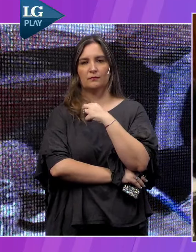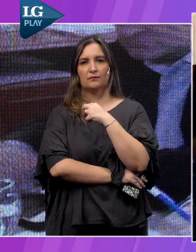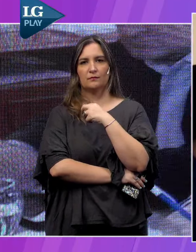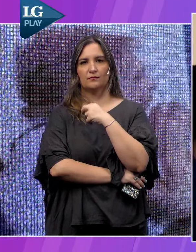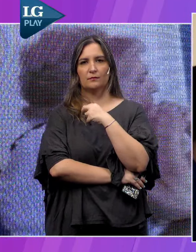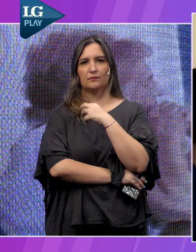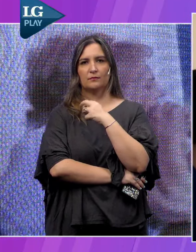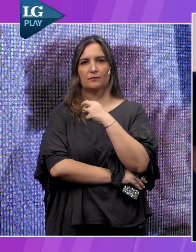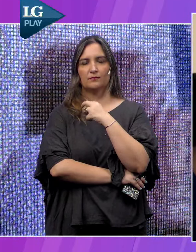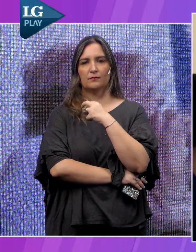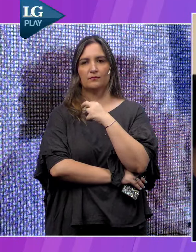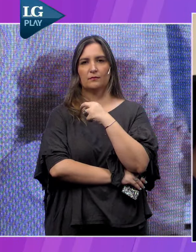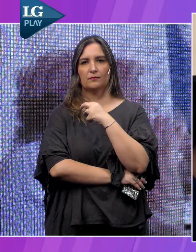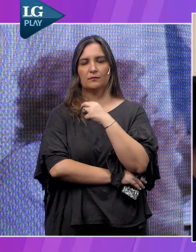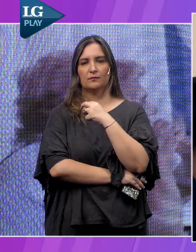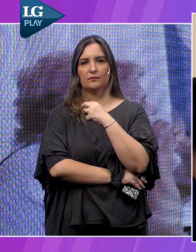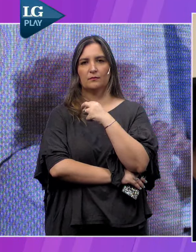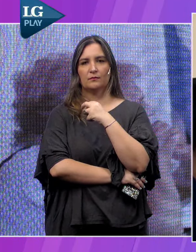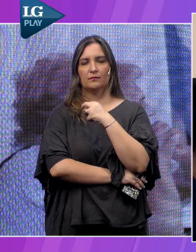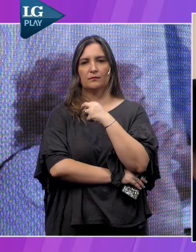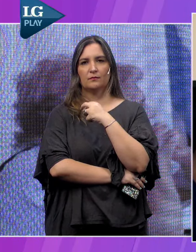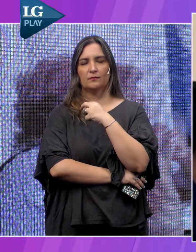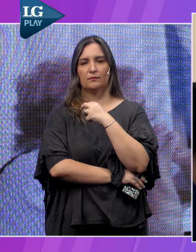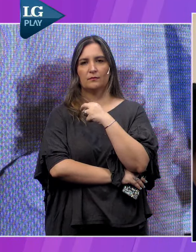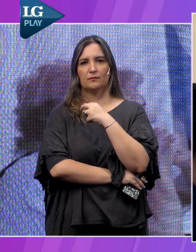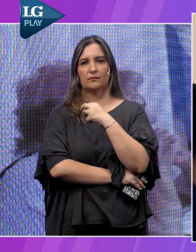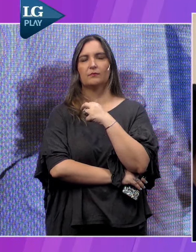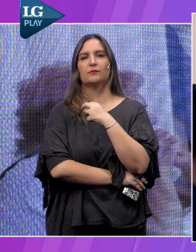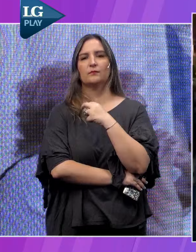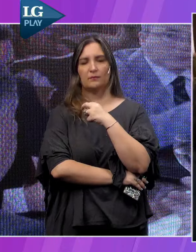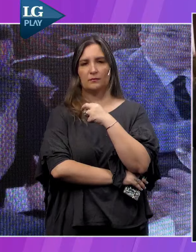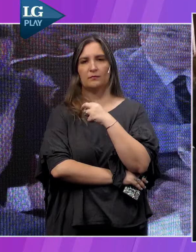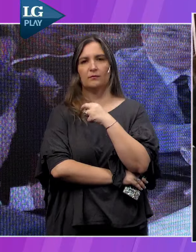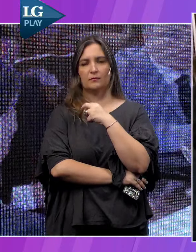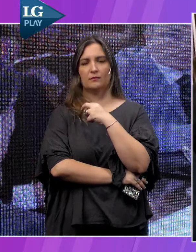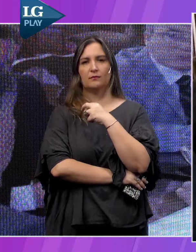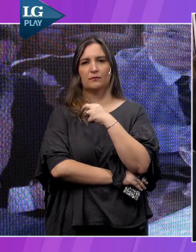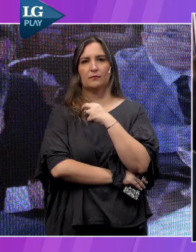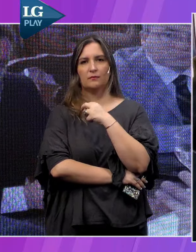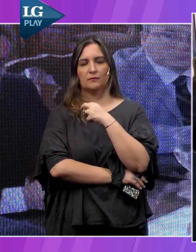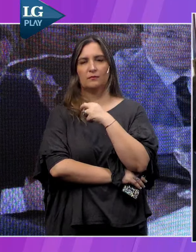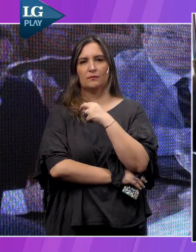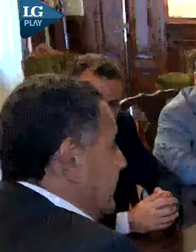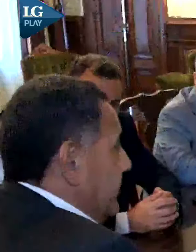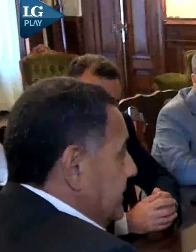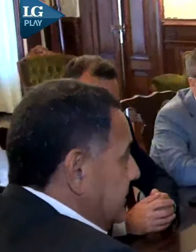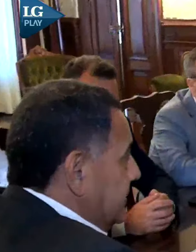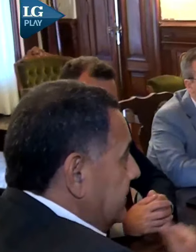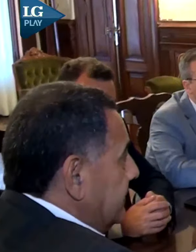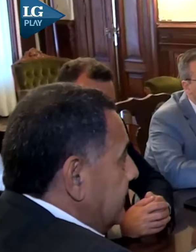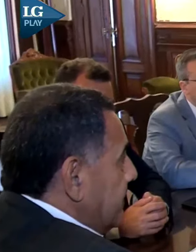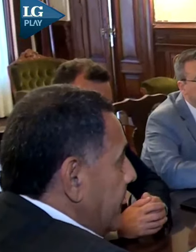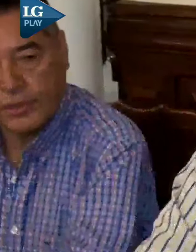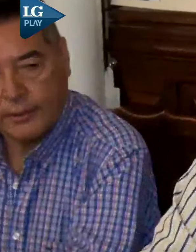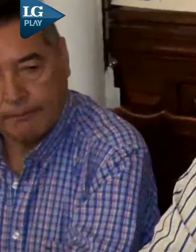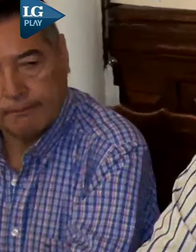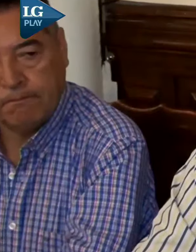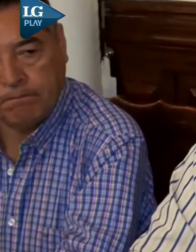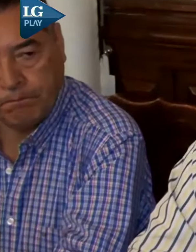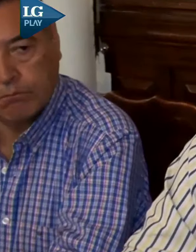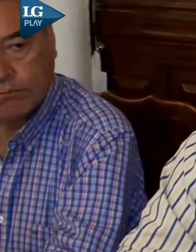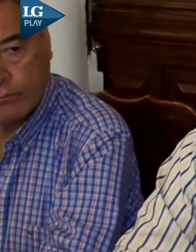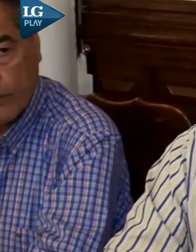siempre ligado a la inflación, porque es lo que se recauda, las provincias se nutren de lo que se recauda a nivel nacional y provincial. Uh-huh. Y